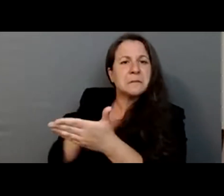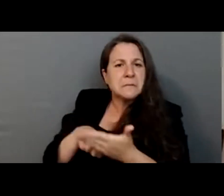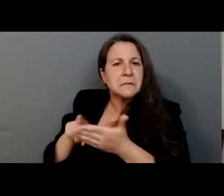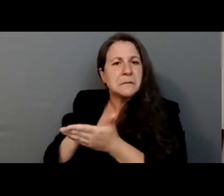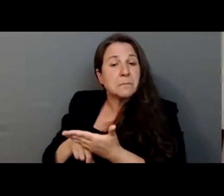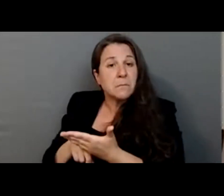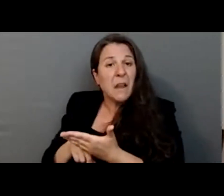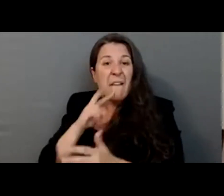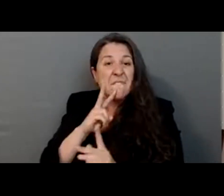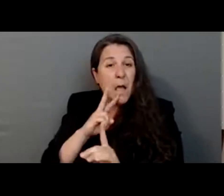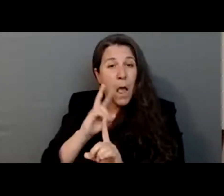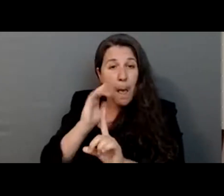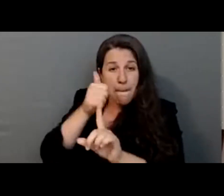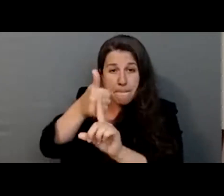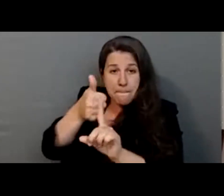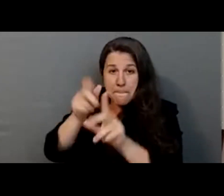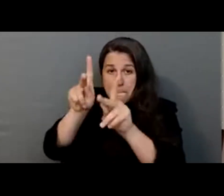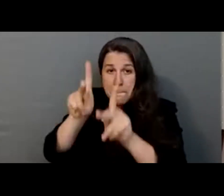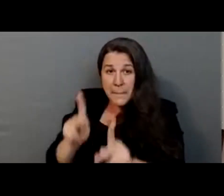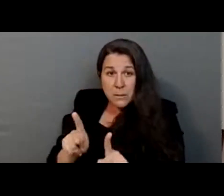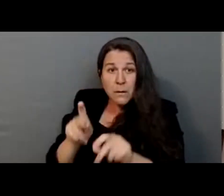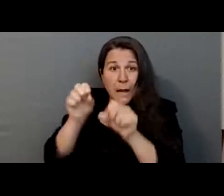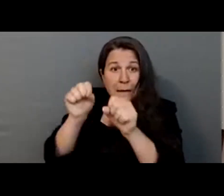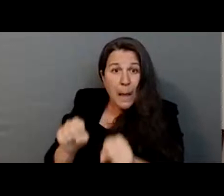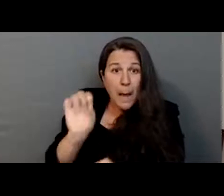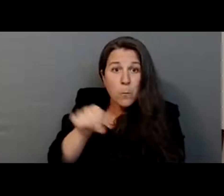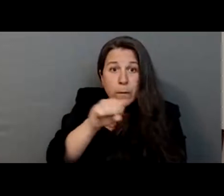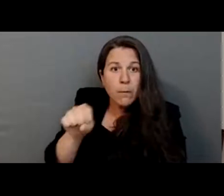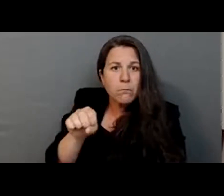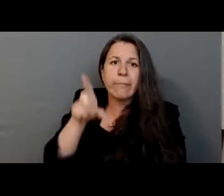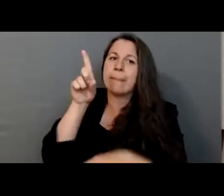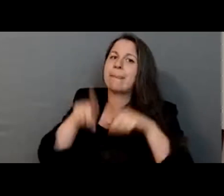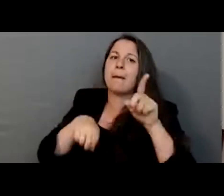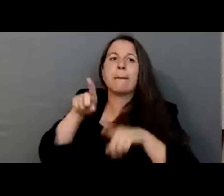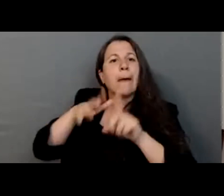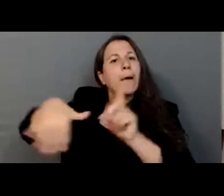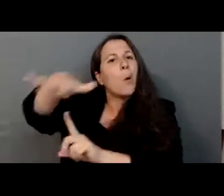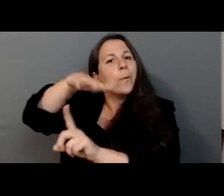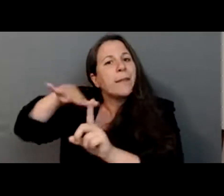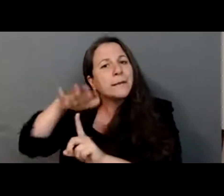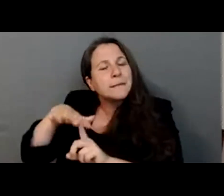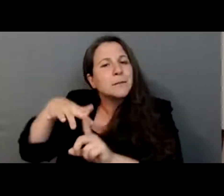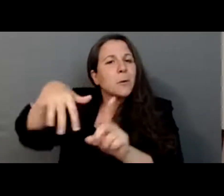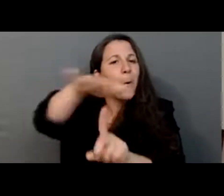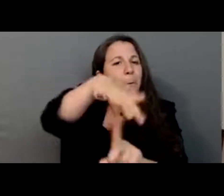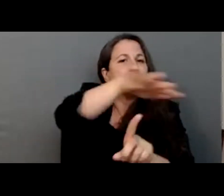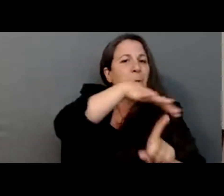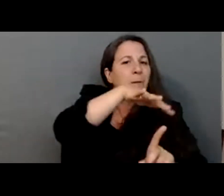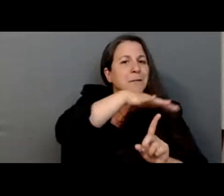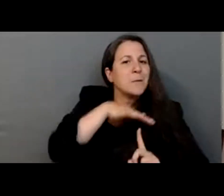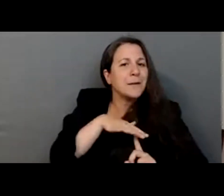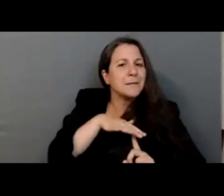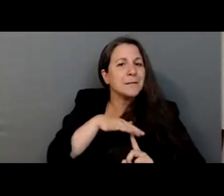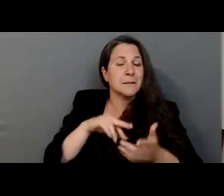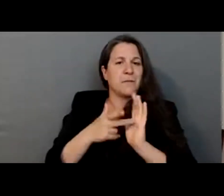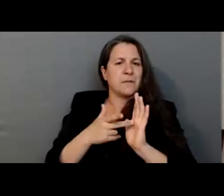qui détermine si oui ou non cette personne est jugée capable de. Et puis ensuite, on pourrait se poser la question de savoir,